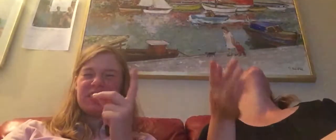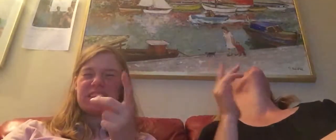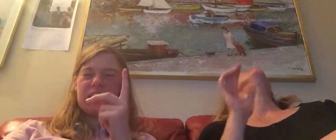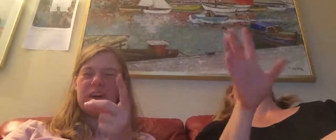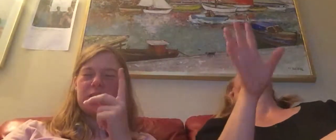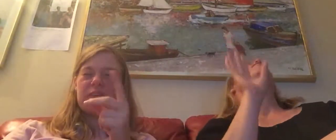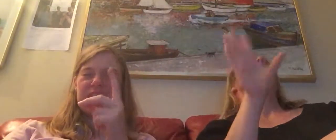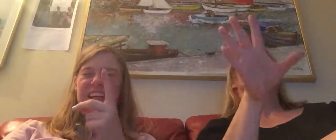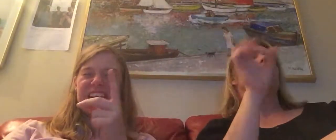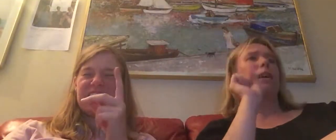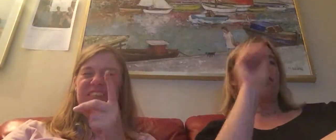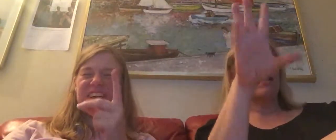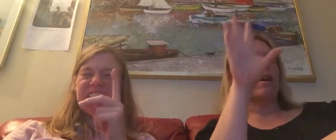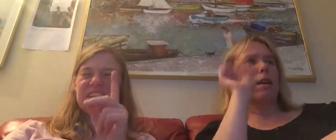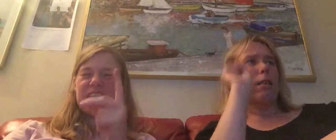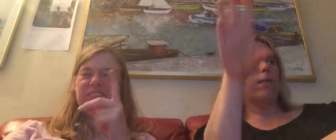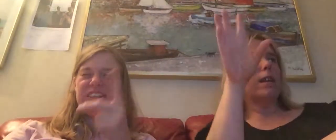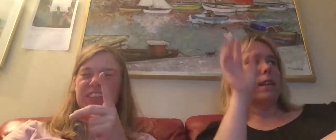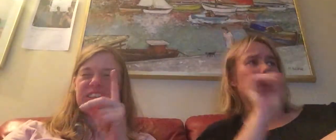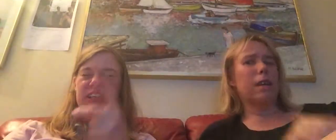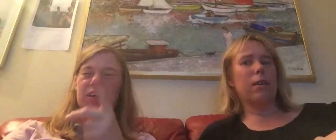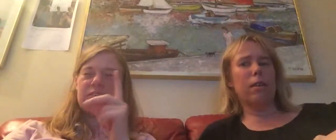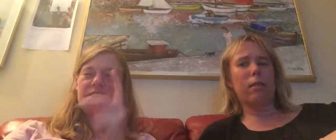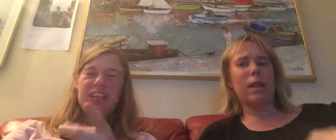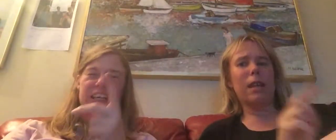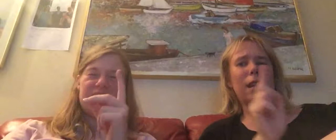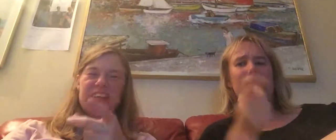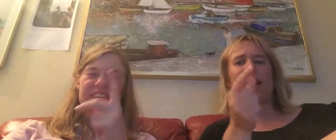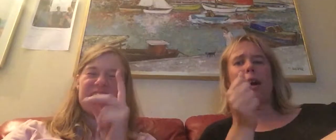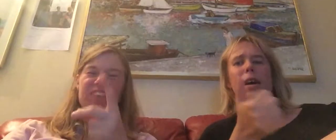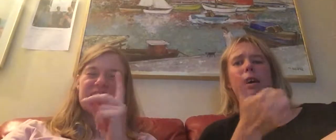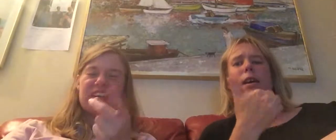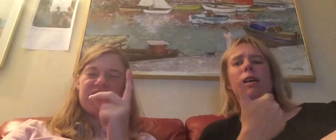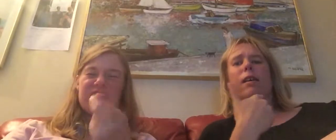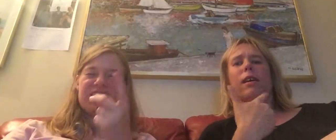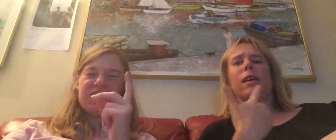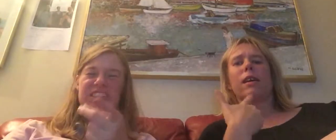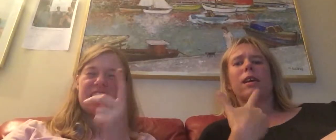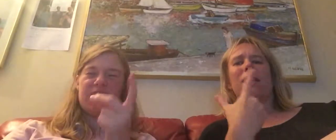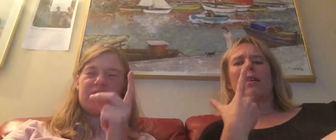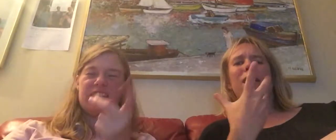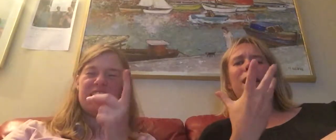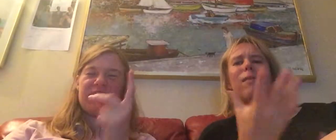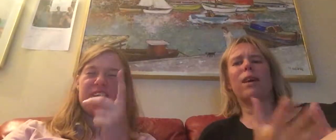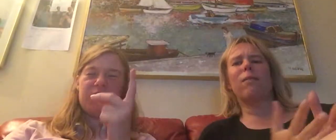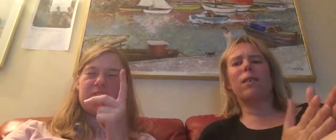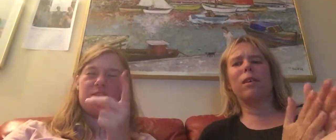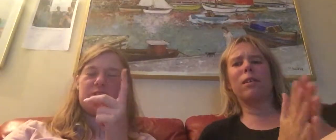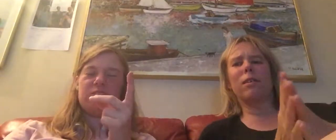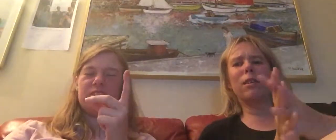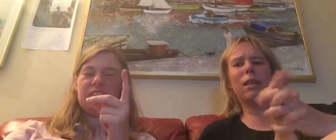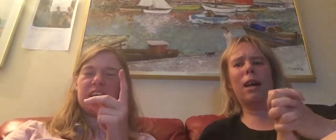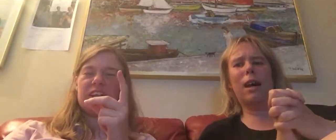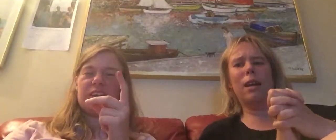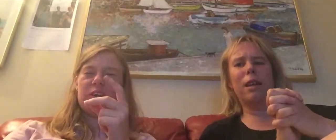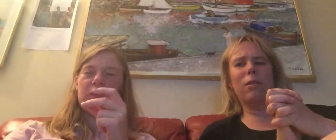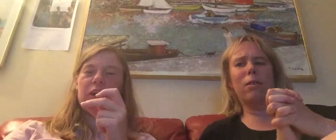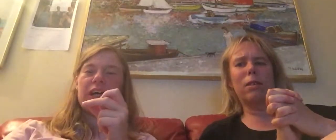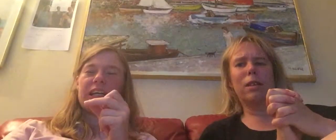ska leva, ja, vi ska leva, ja, vi ska leva ett hundrade år.